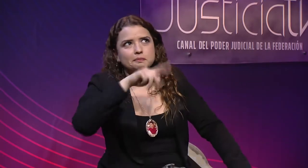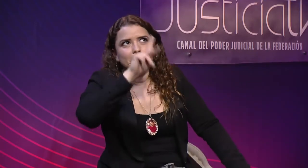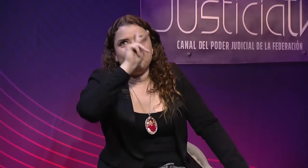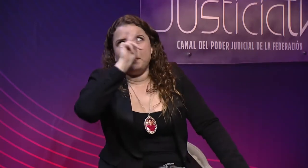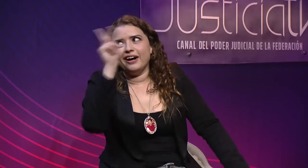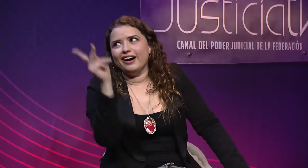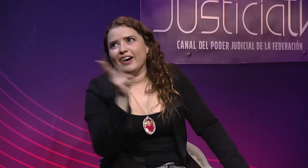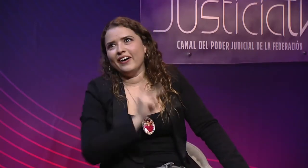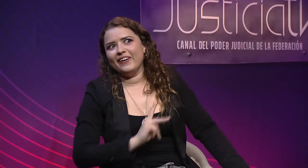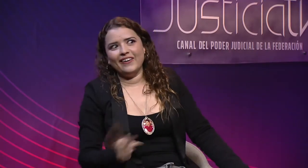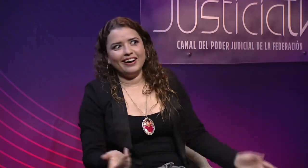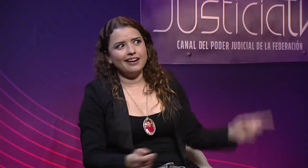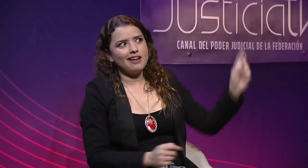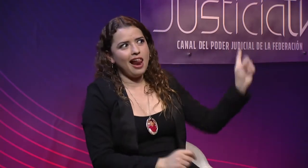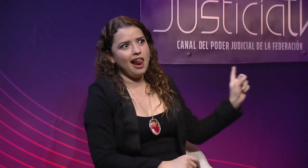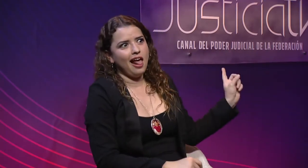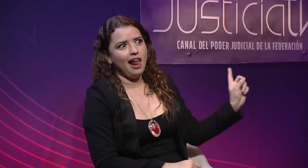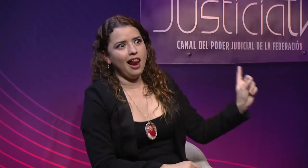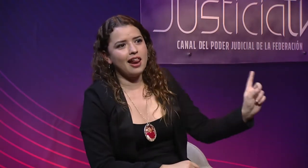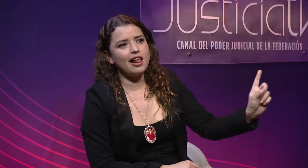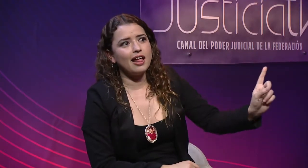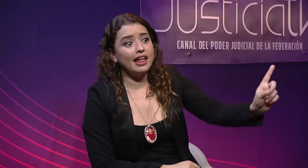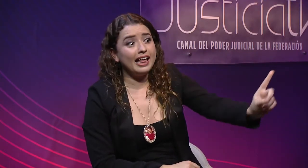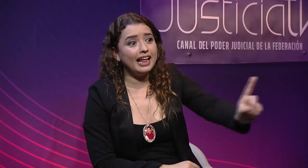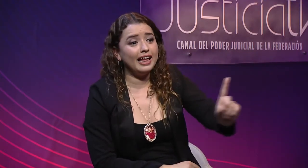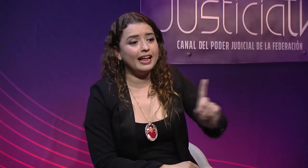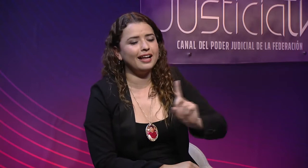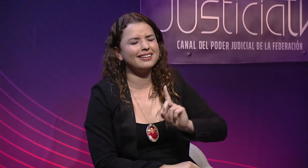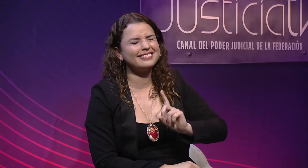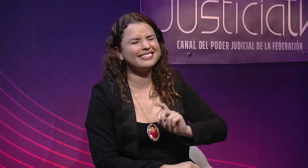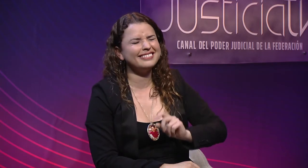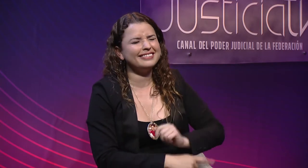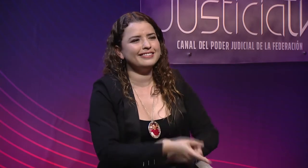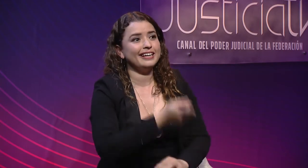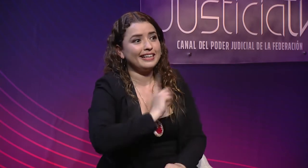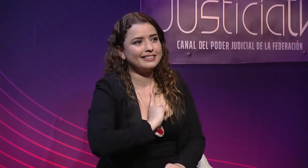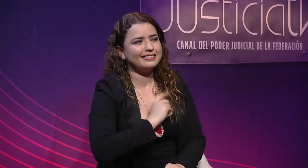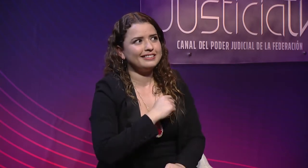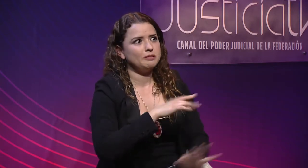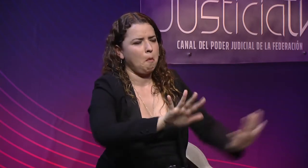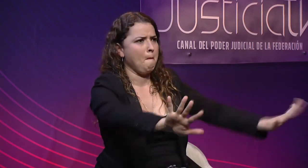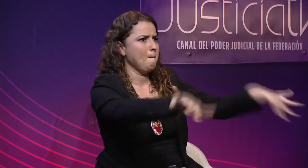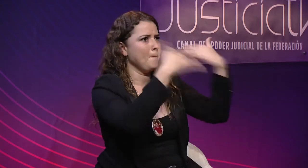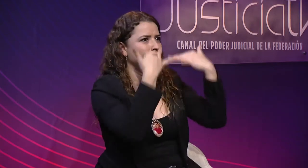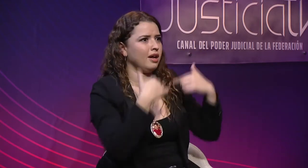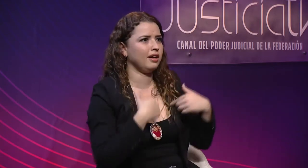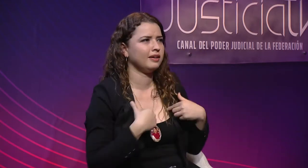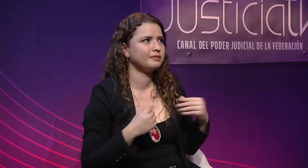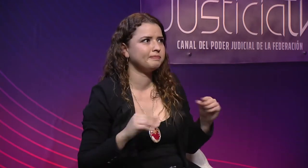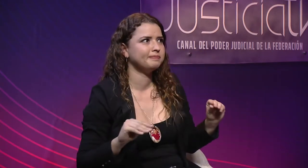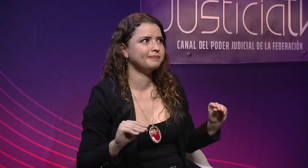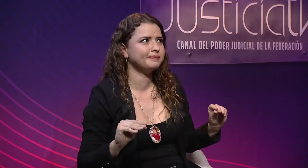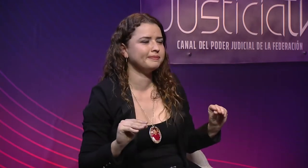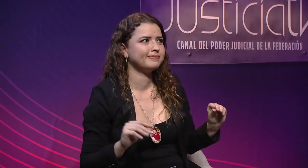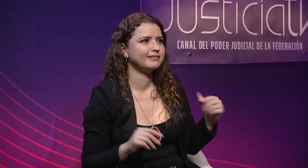su nombre y yo dije, no, esto es lo peor, ¿no? Iban diciendo su nombre cada uno y cuando llegó mi turno, todo el mundo volteó a verme y